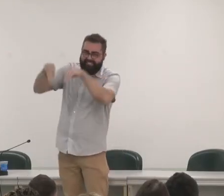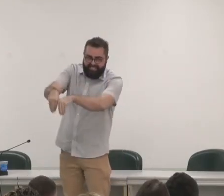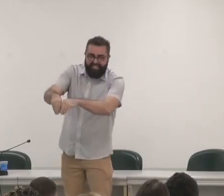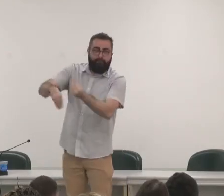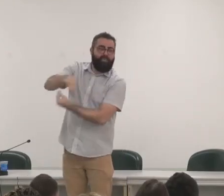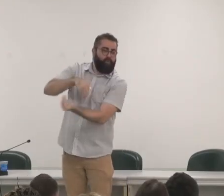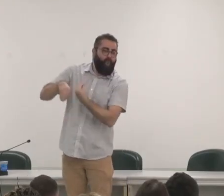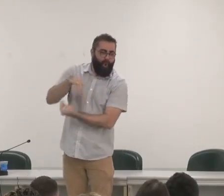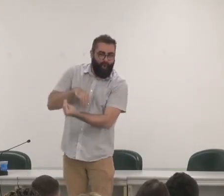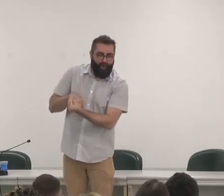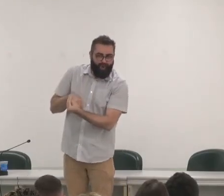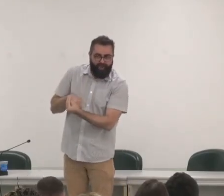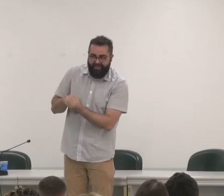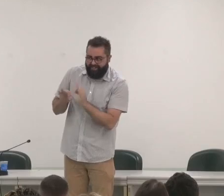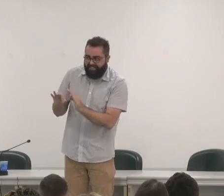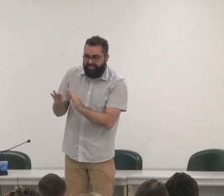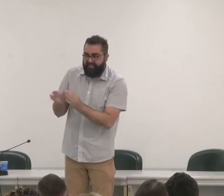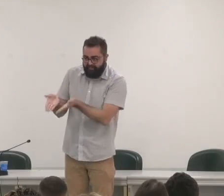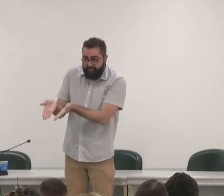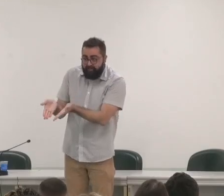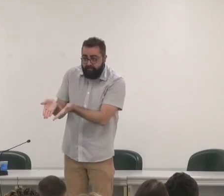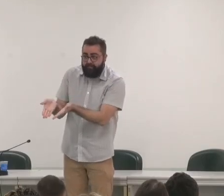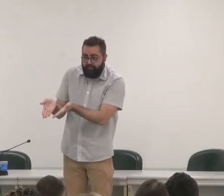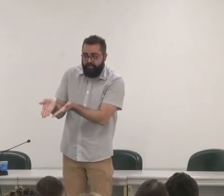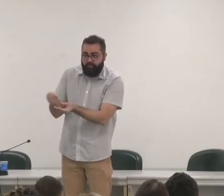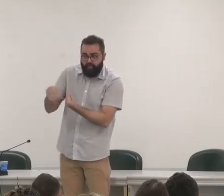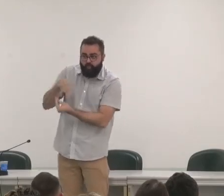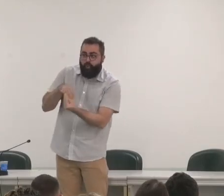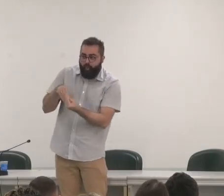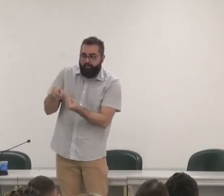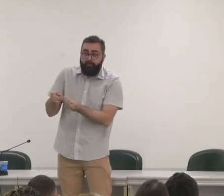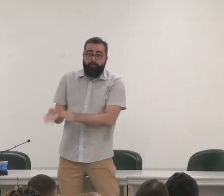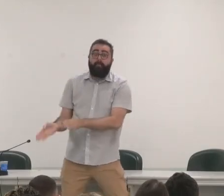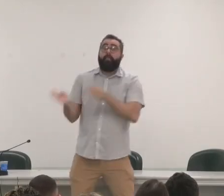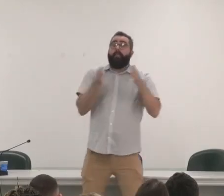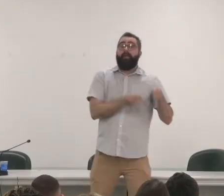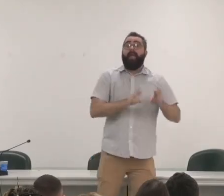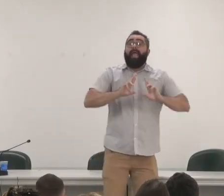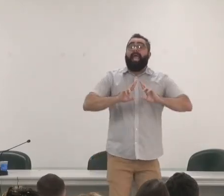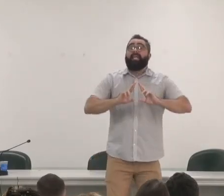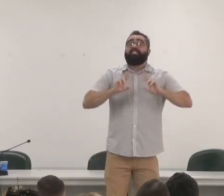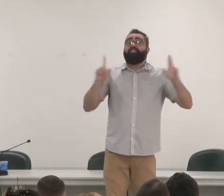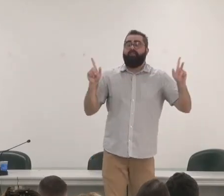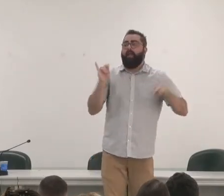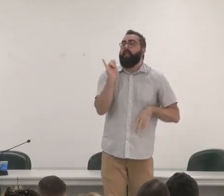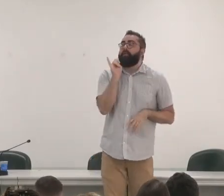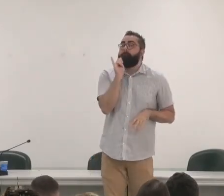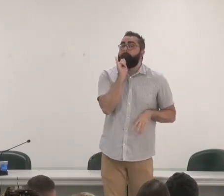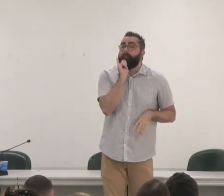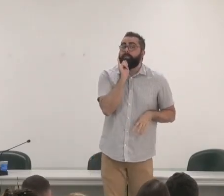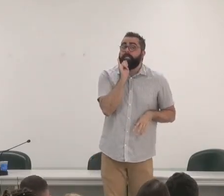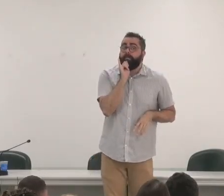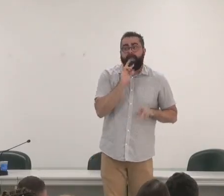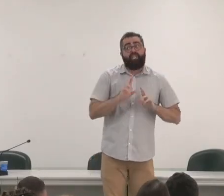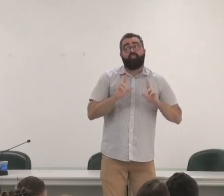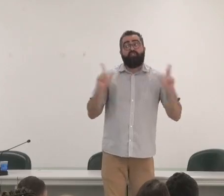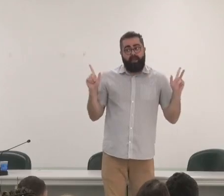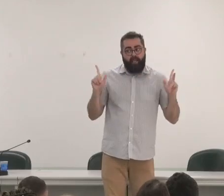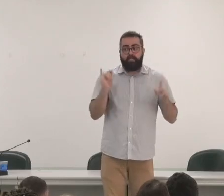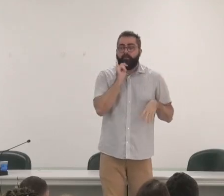consigo esses sinais domésticos e ali se misturaram sinais domésticos de várias pessoas surdas, dando